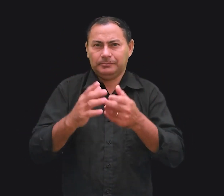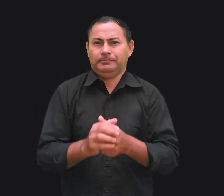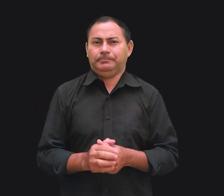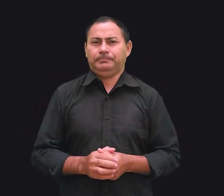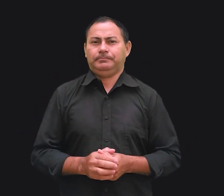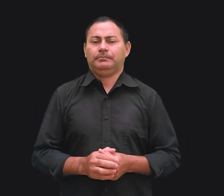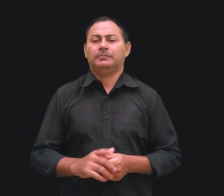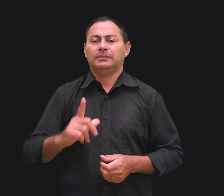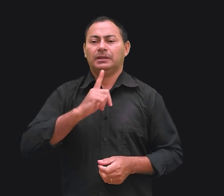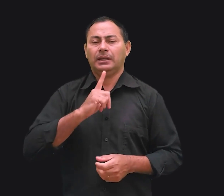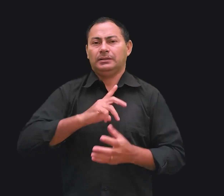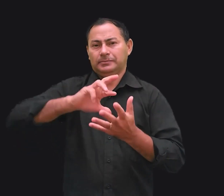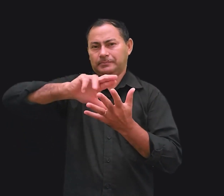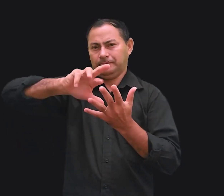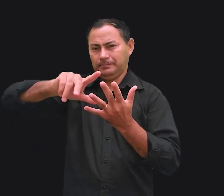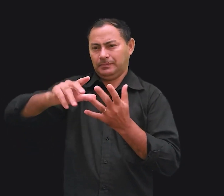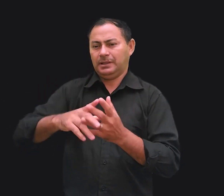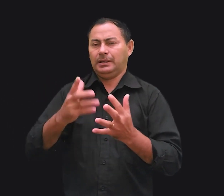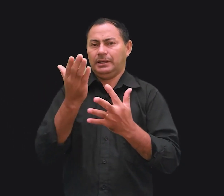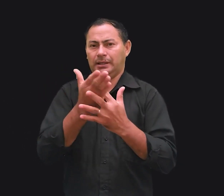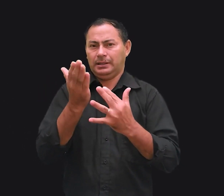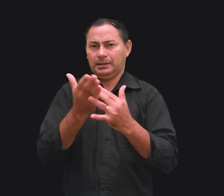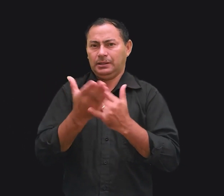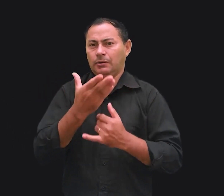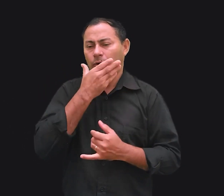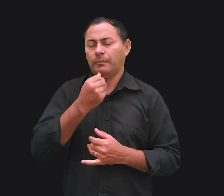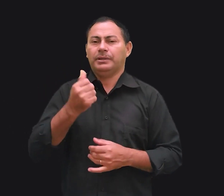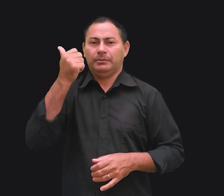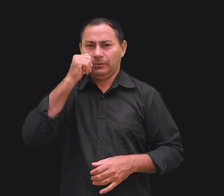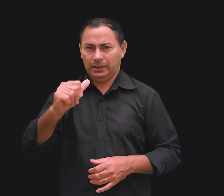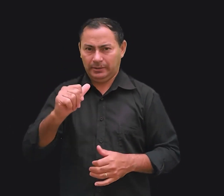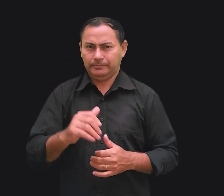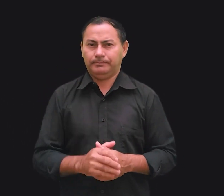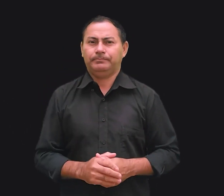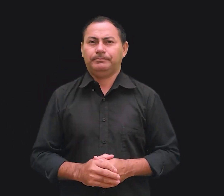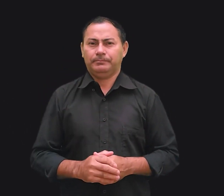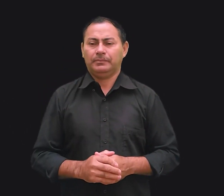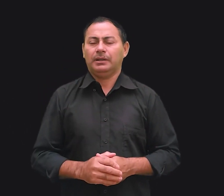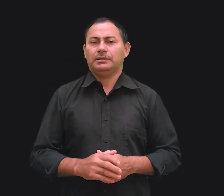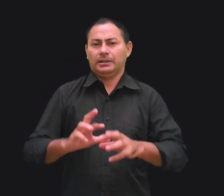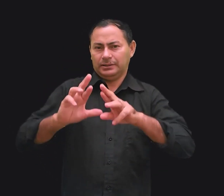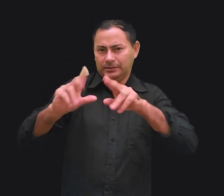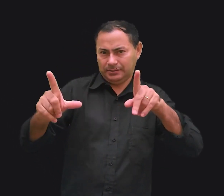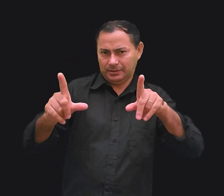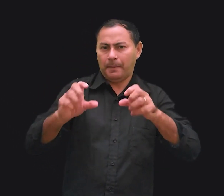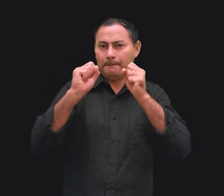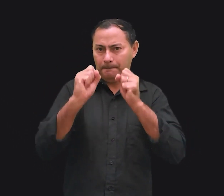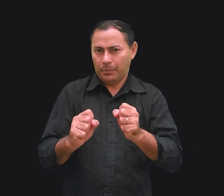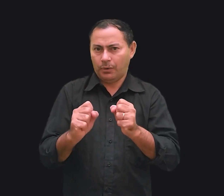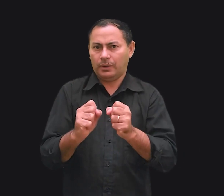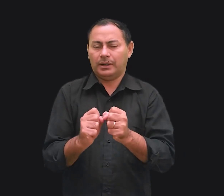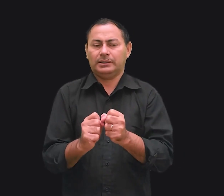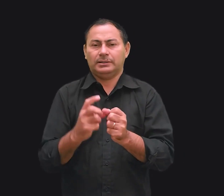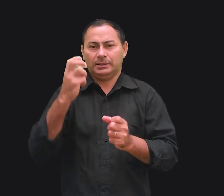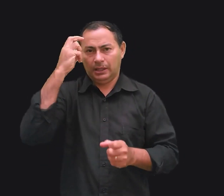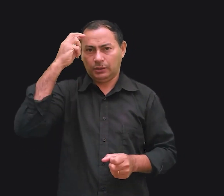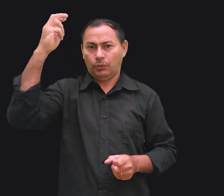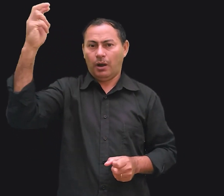dita. Existem diferenças entre homem e mulher. Essas diferenças podem ser